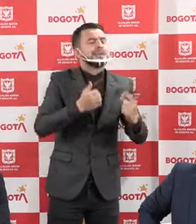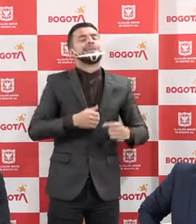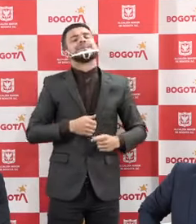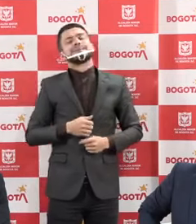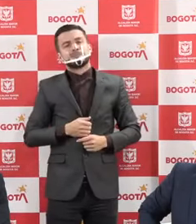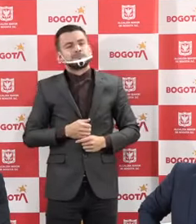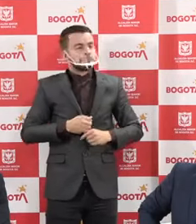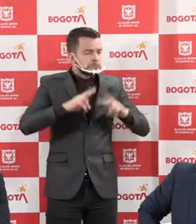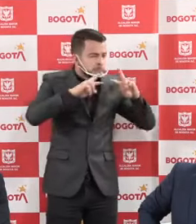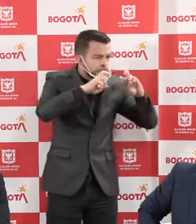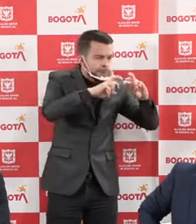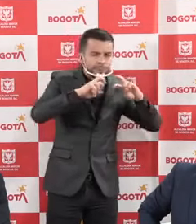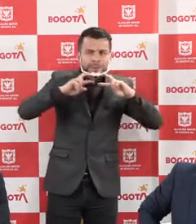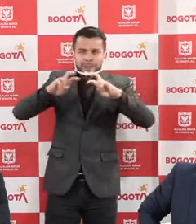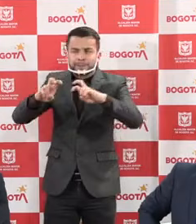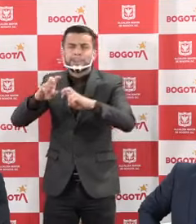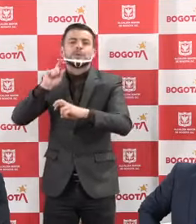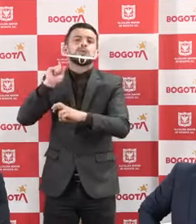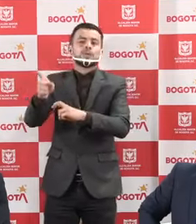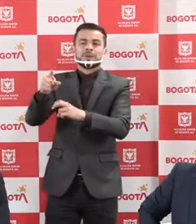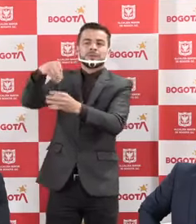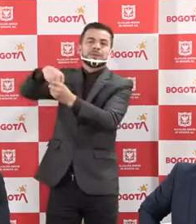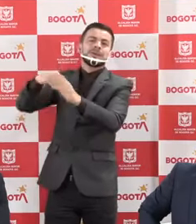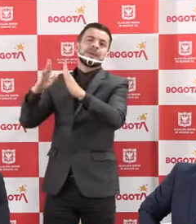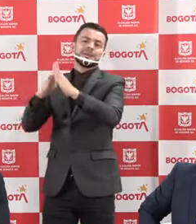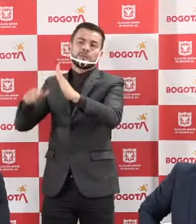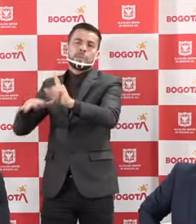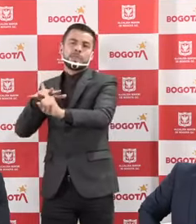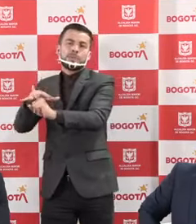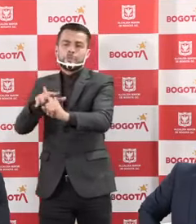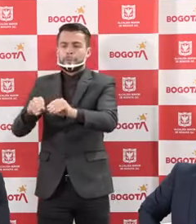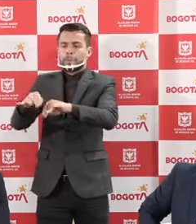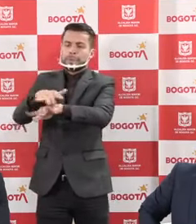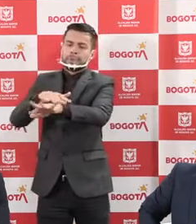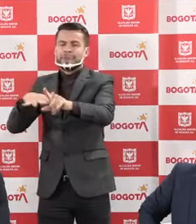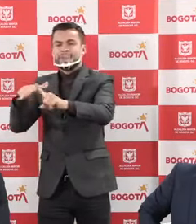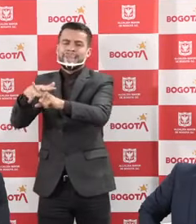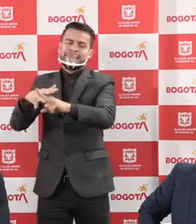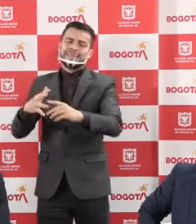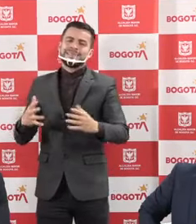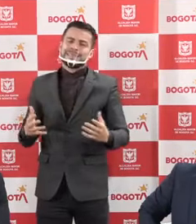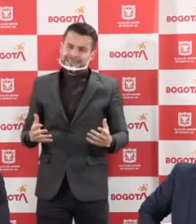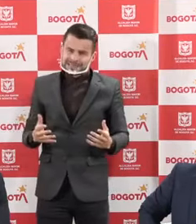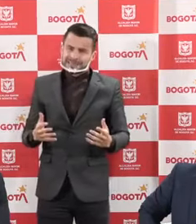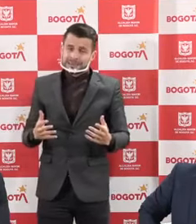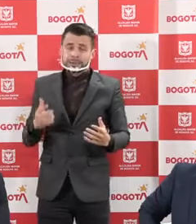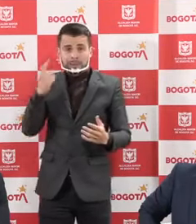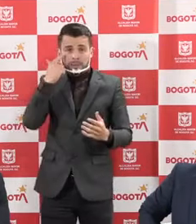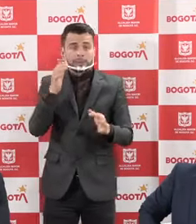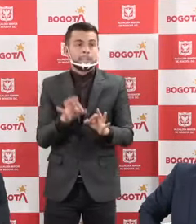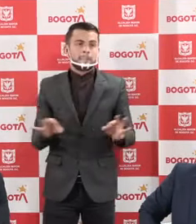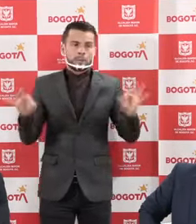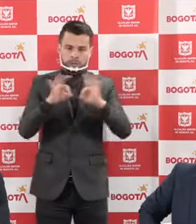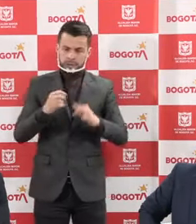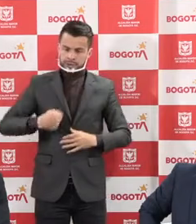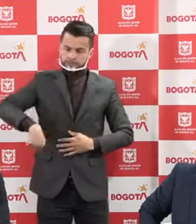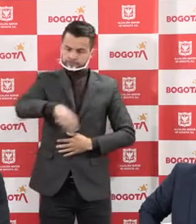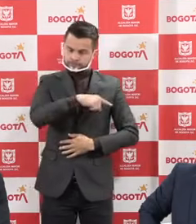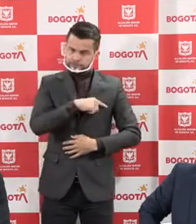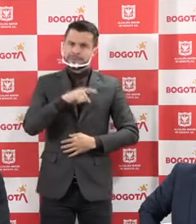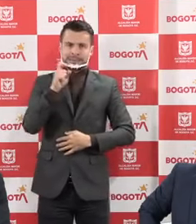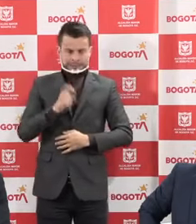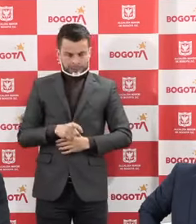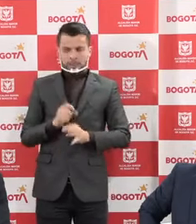ciudadanos se hagan hagan un autocuidado y protejan a los miembros de su familia y sobre todo a las personas adultas mayores